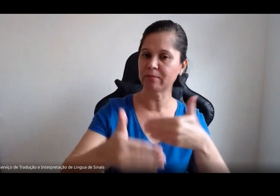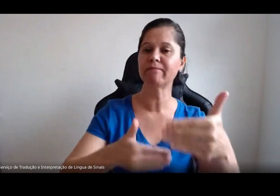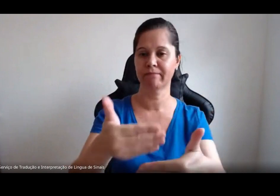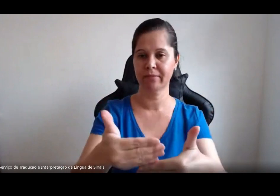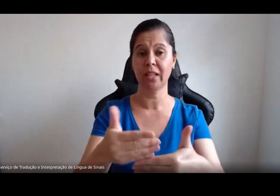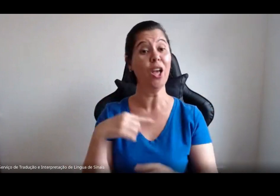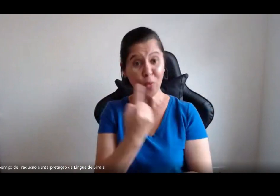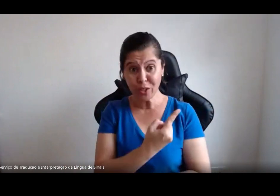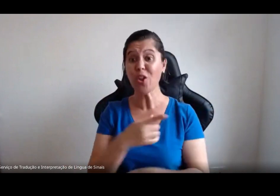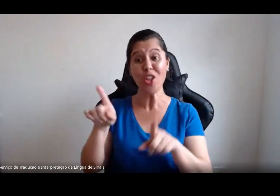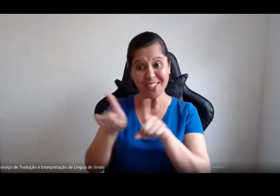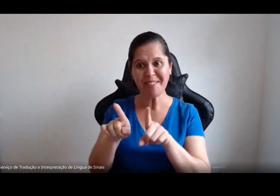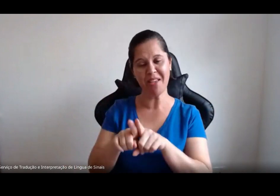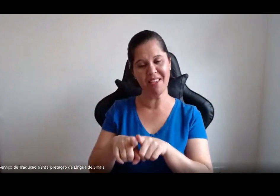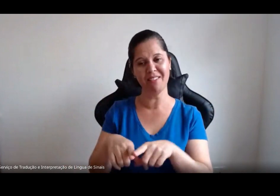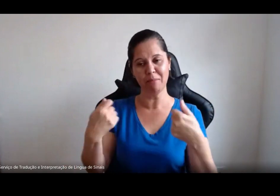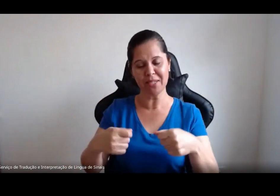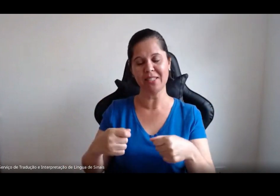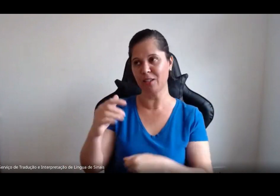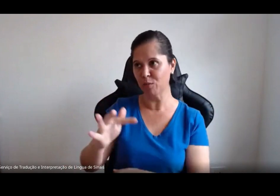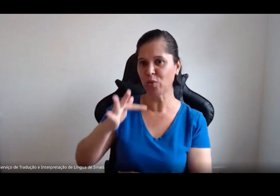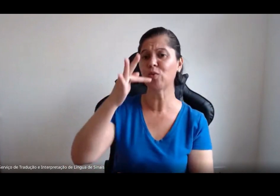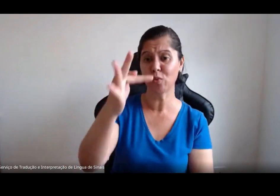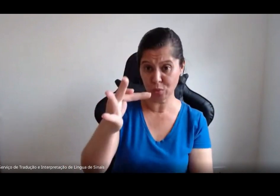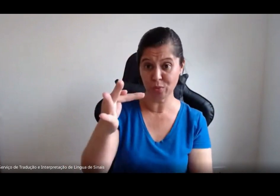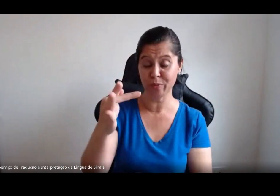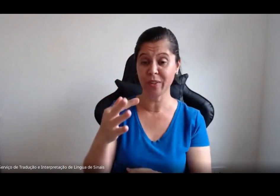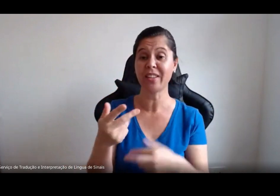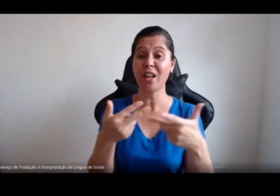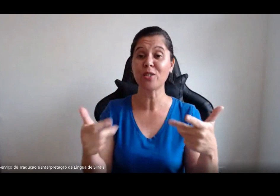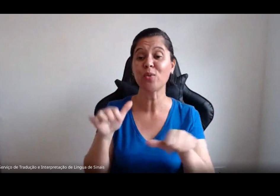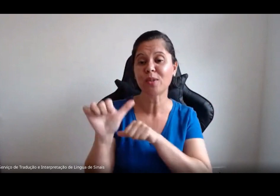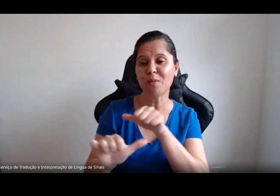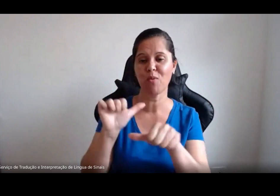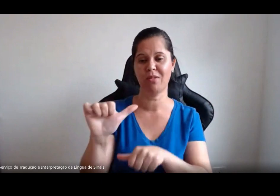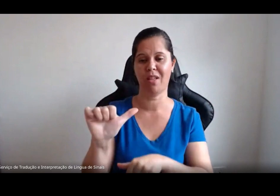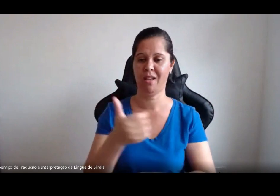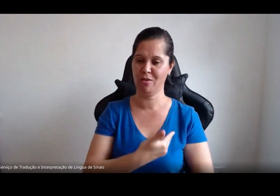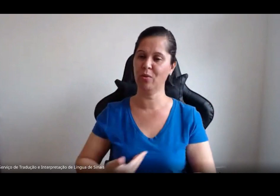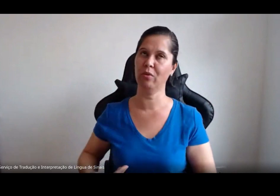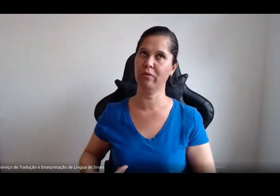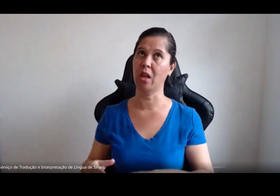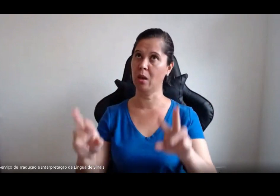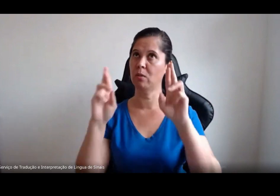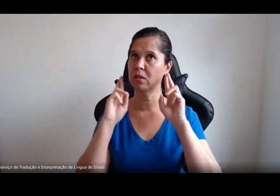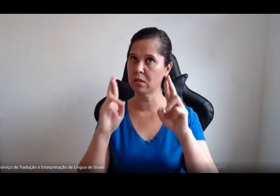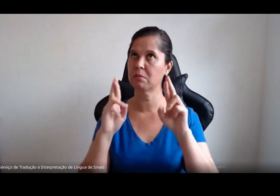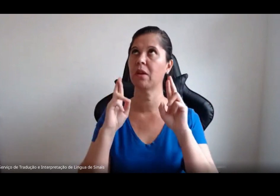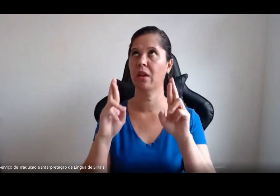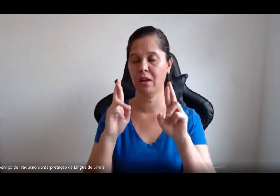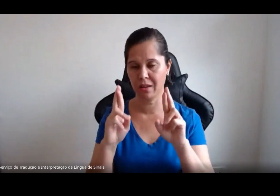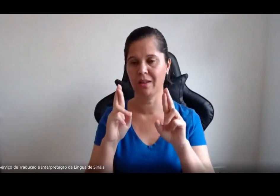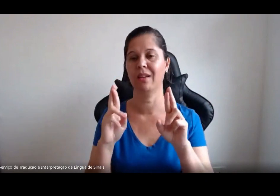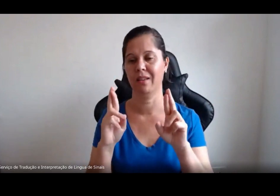ter de fazer no dia em que as coisas mudarem no governo. Eu espero que